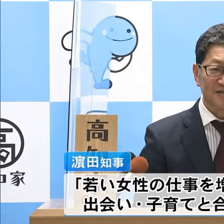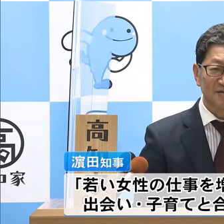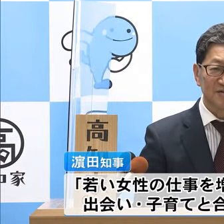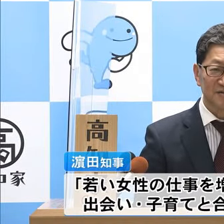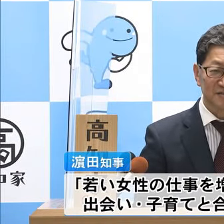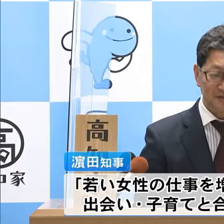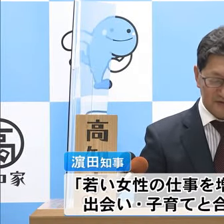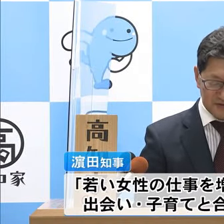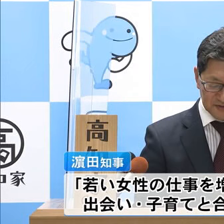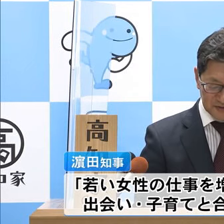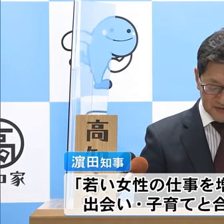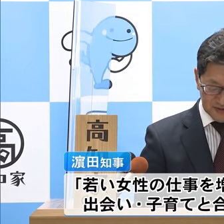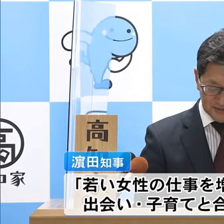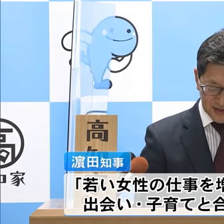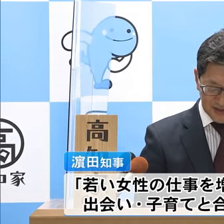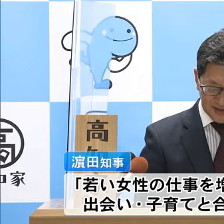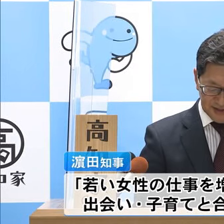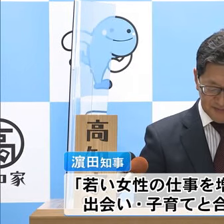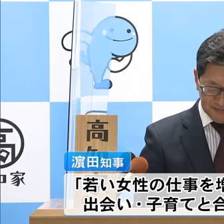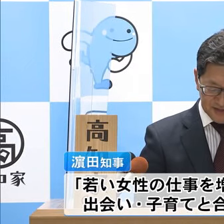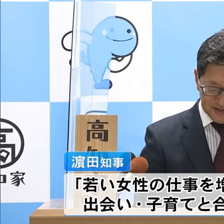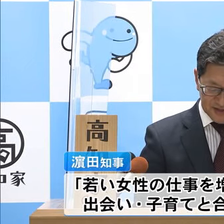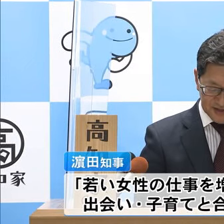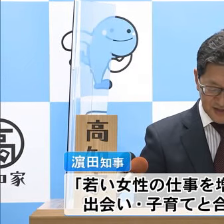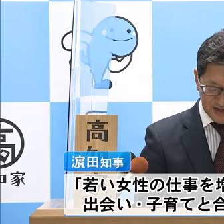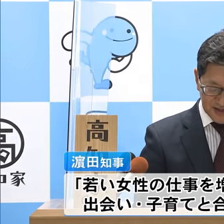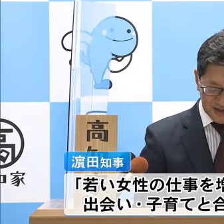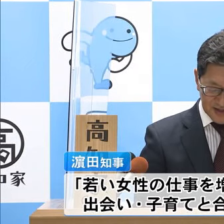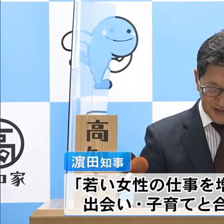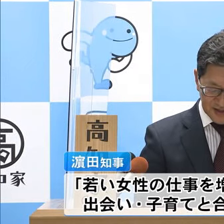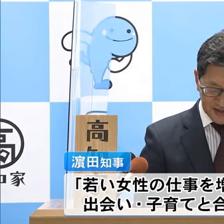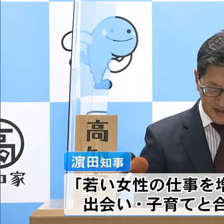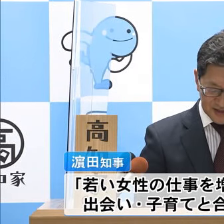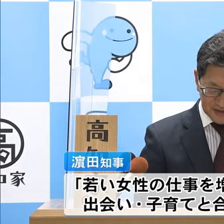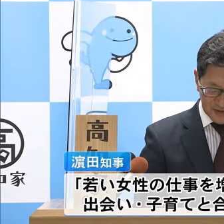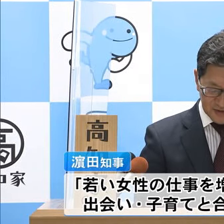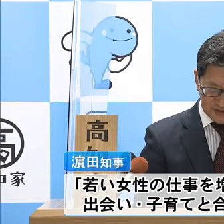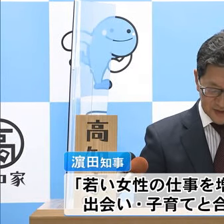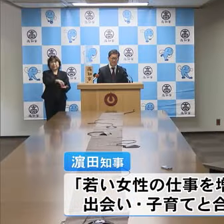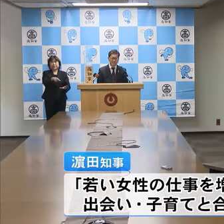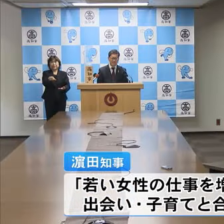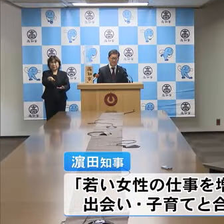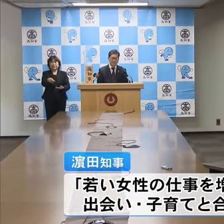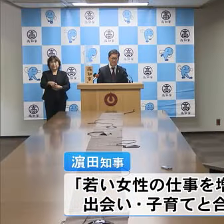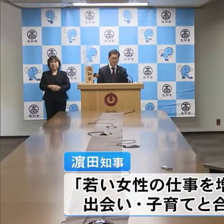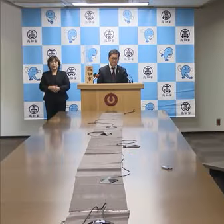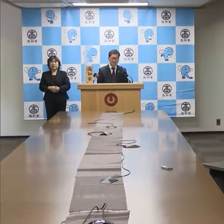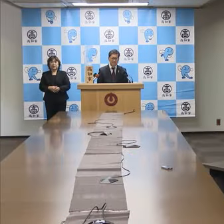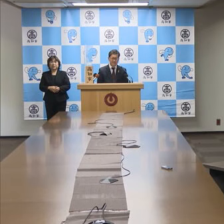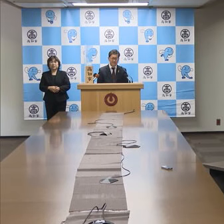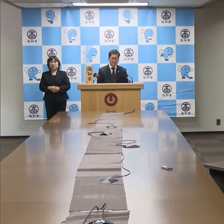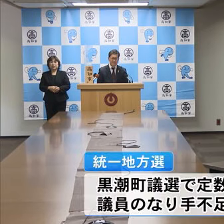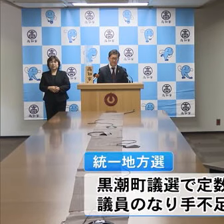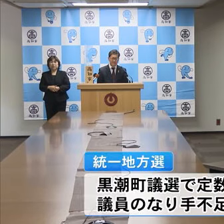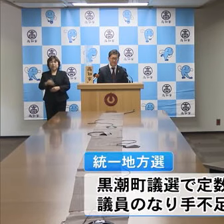女性の仕事を増やせるよう、出会いや子育てと合わせて支援をしていきたいと述べました。